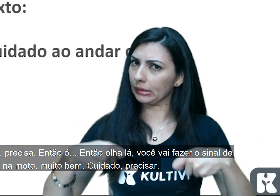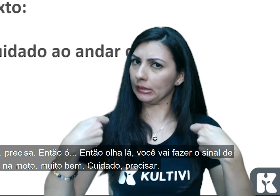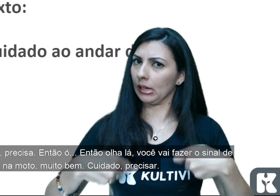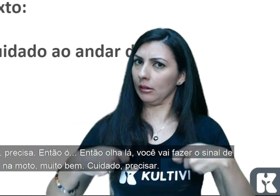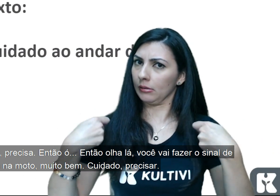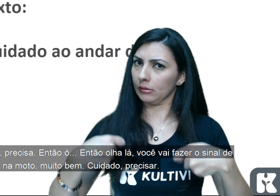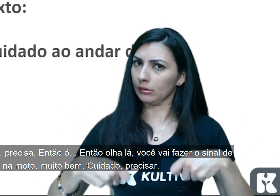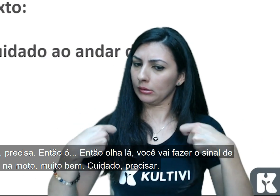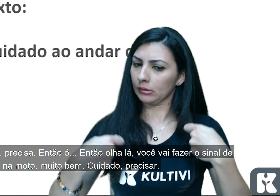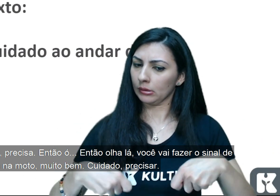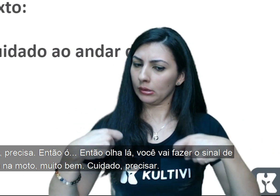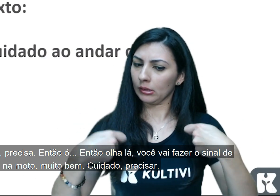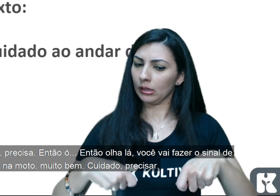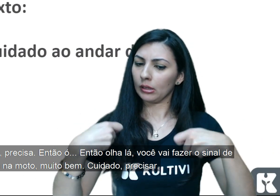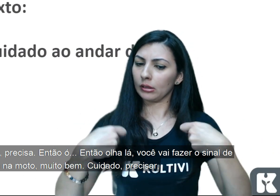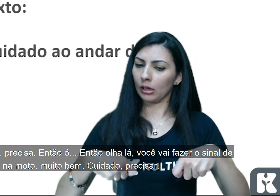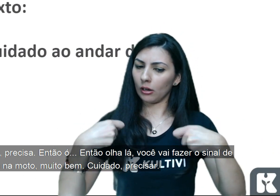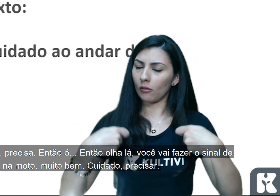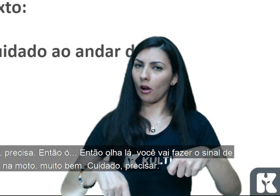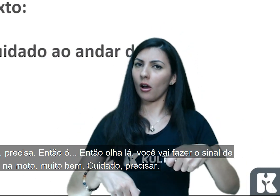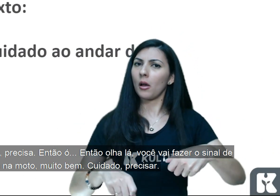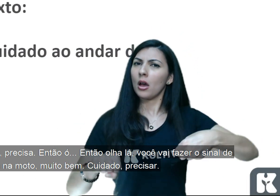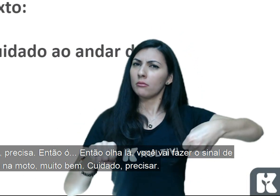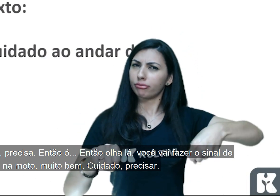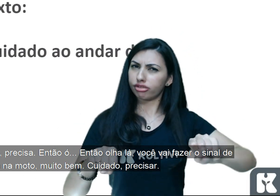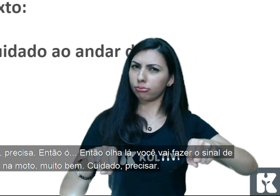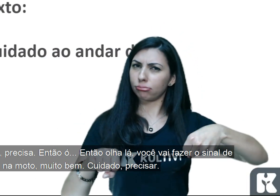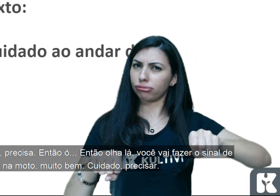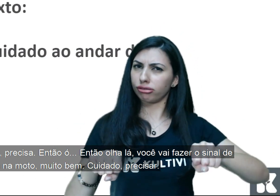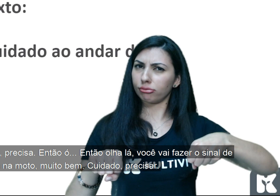Precisa. Então, ó.